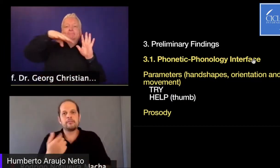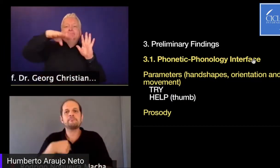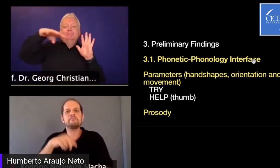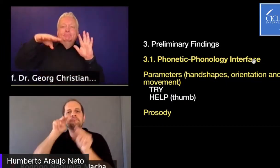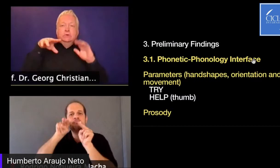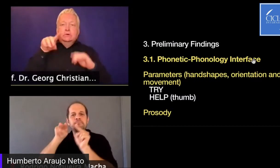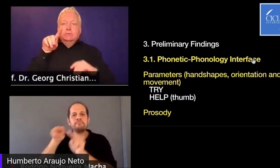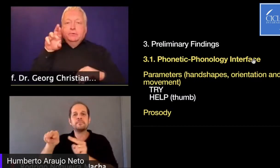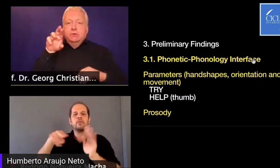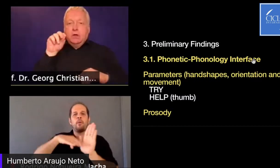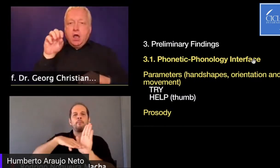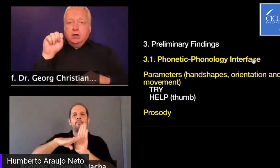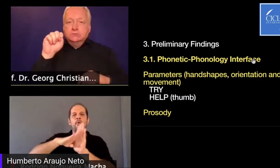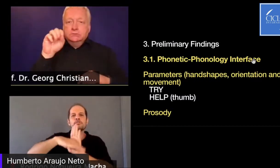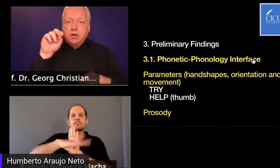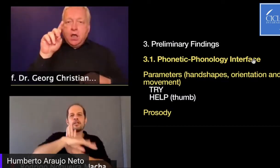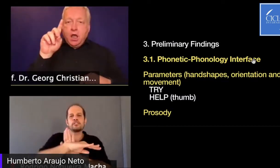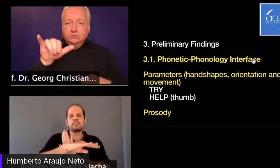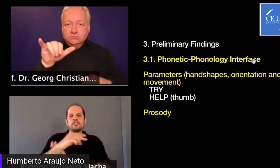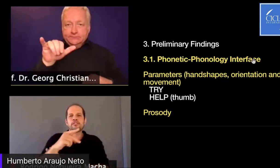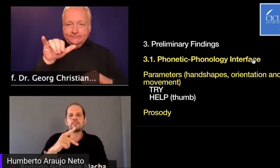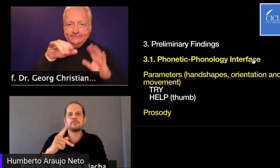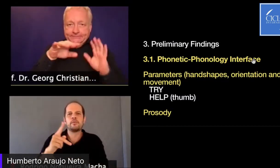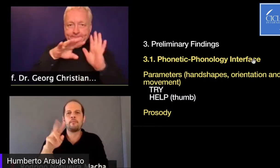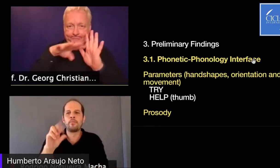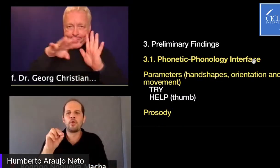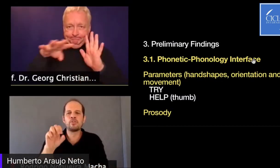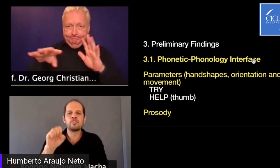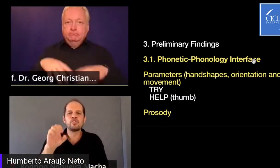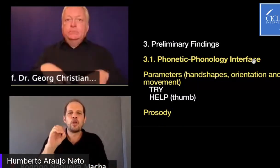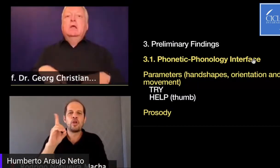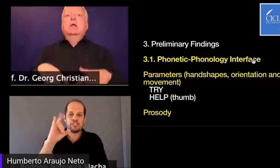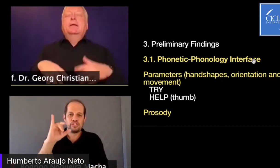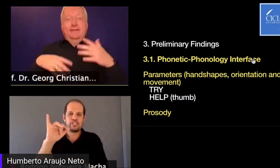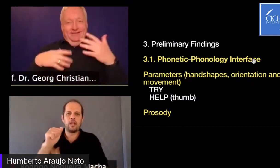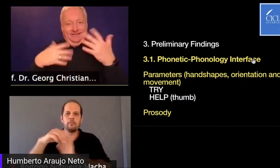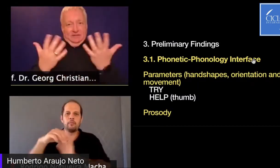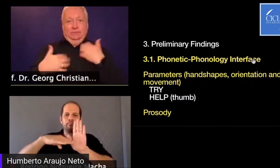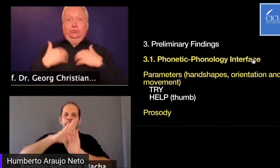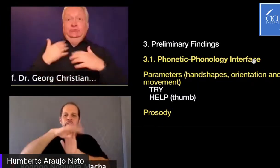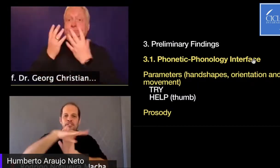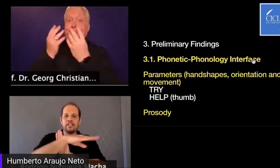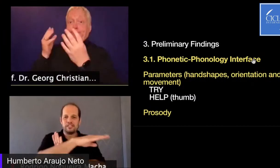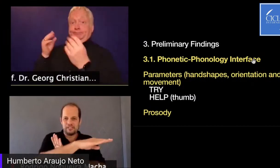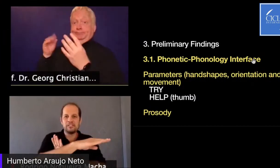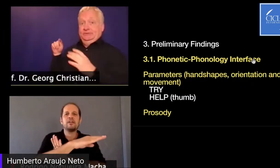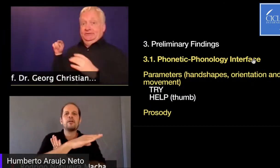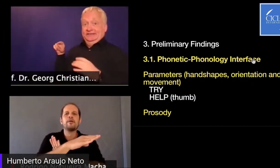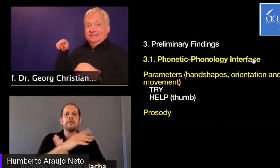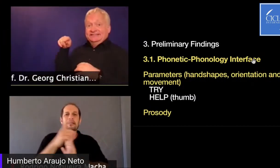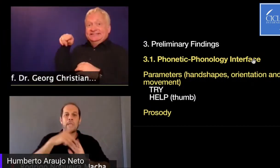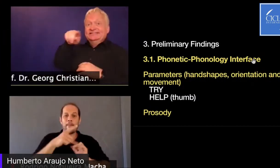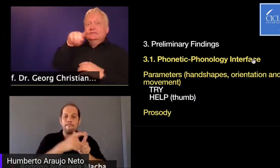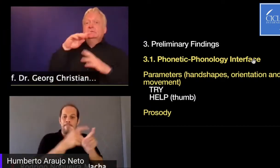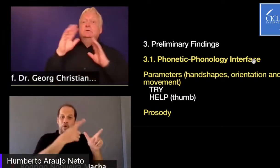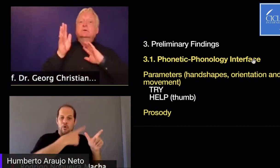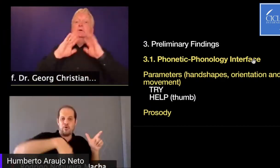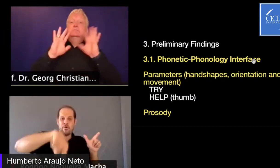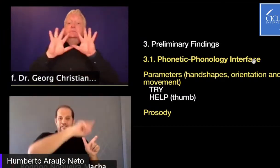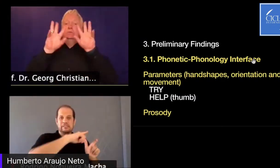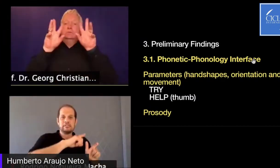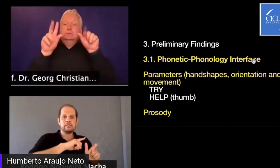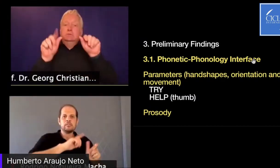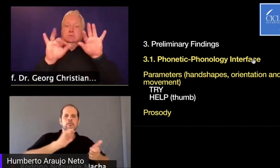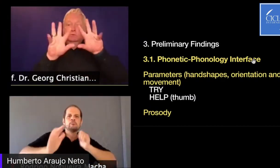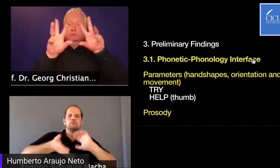achei ela bastante importante nesses resultados. Há também questões de ordem prosódica aparecendo